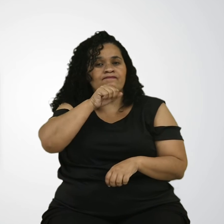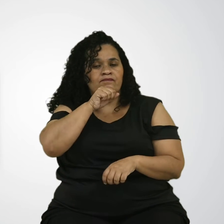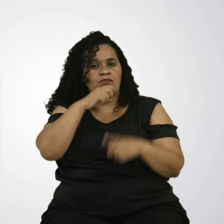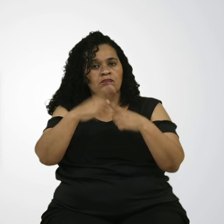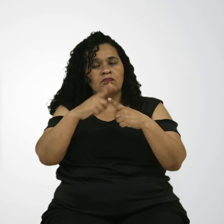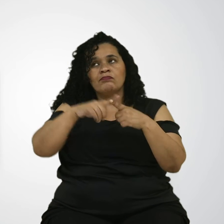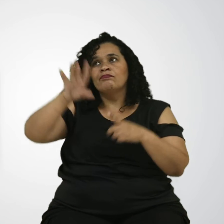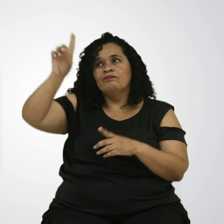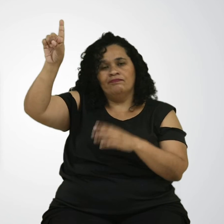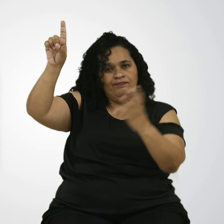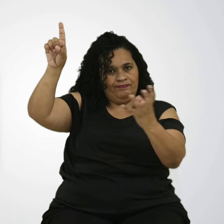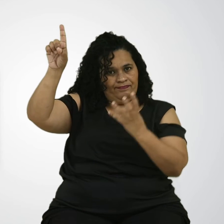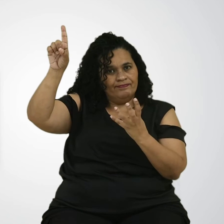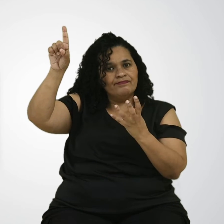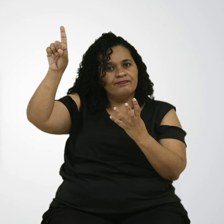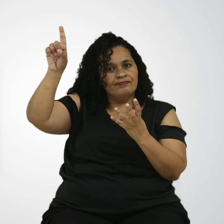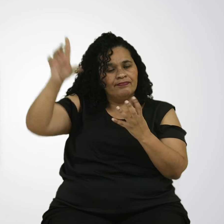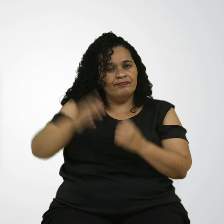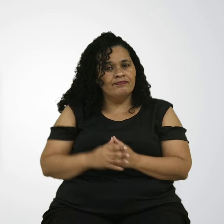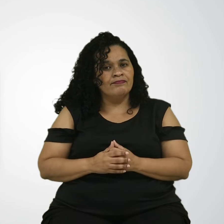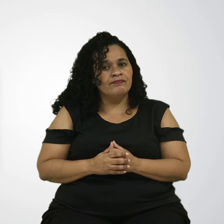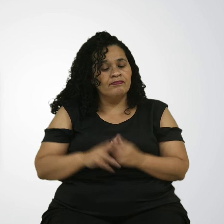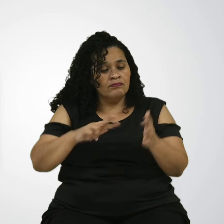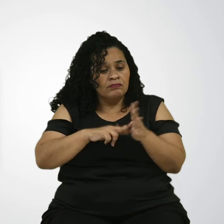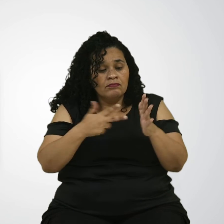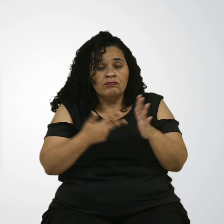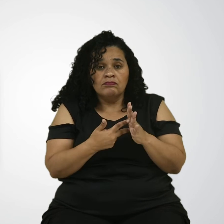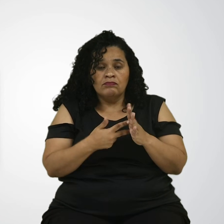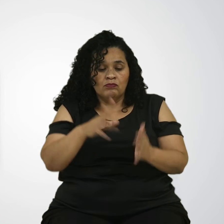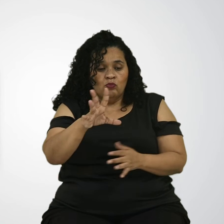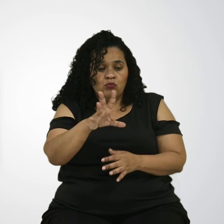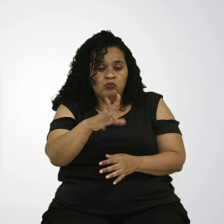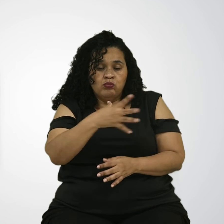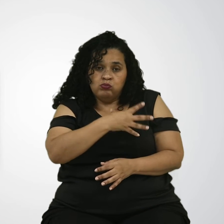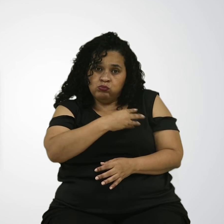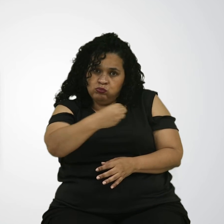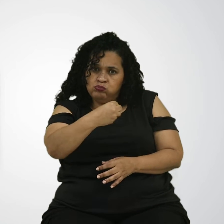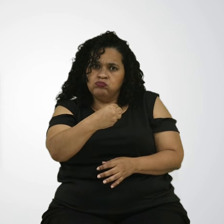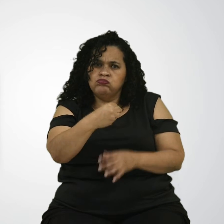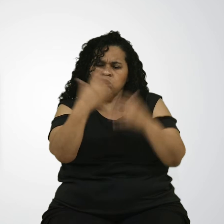Senhor. Os filhos devem obediência aos pais, irrestrita,